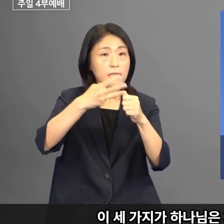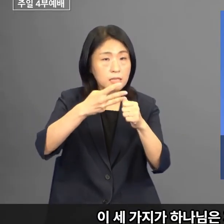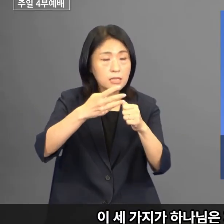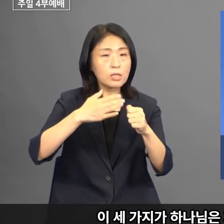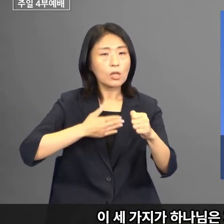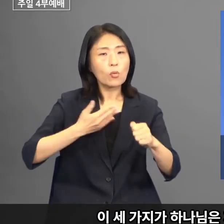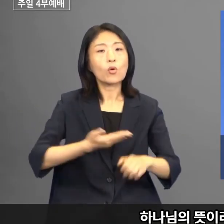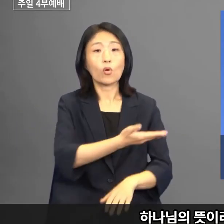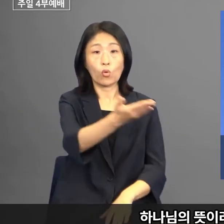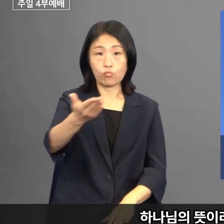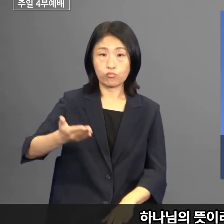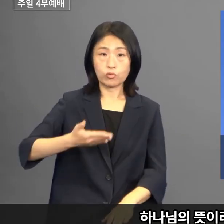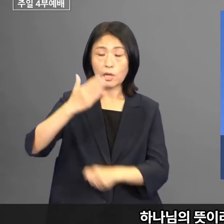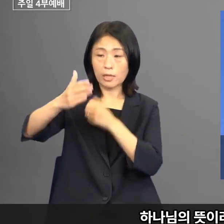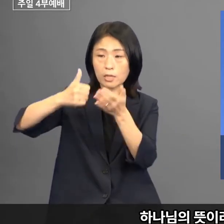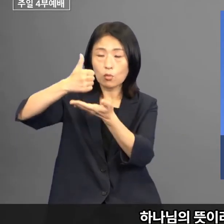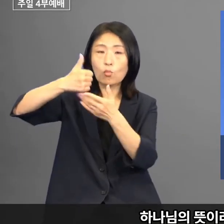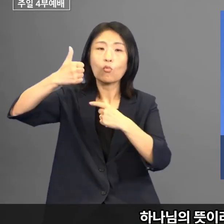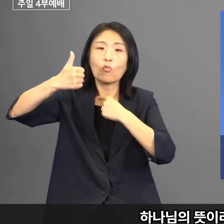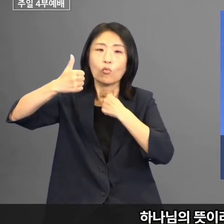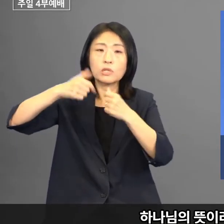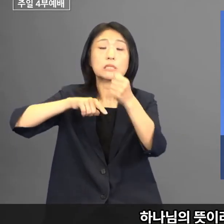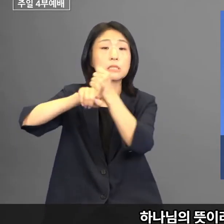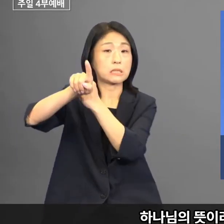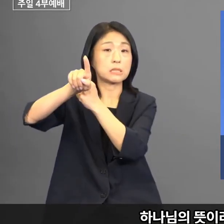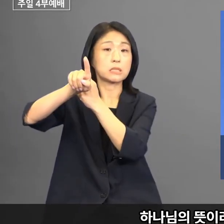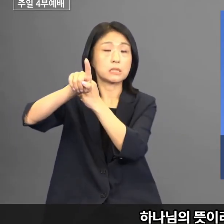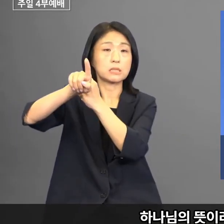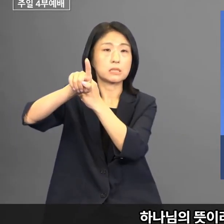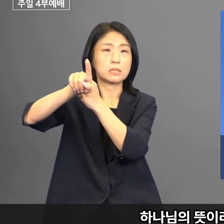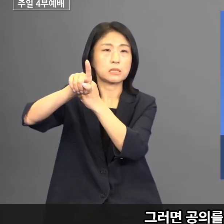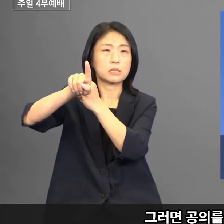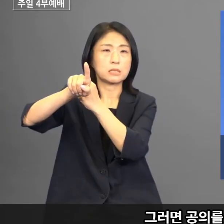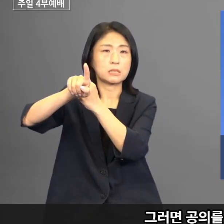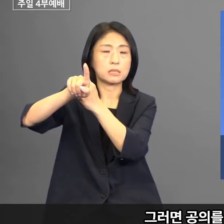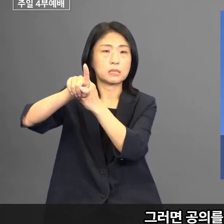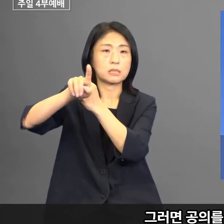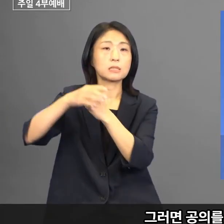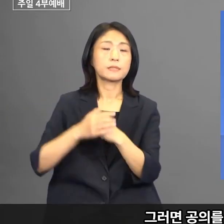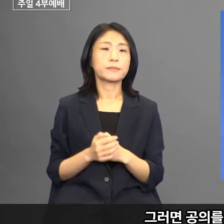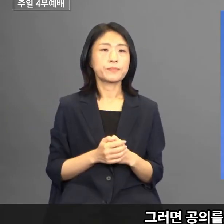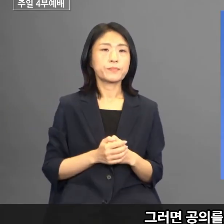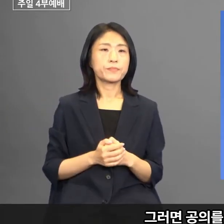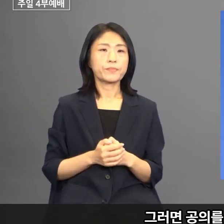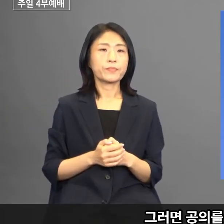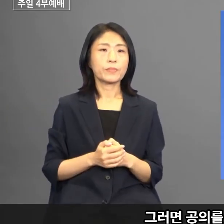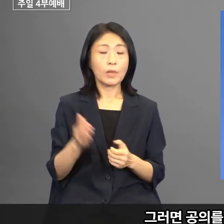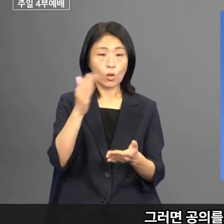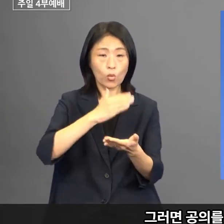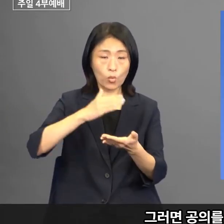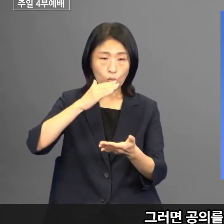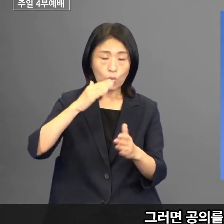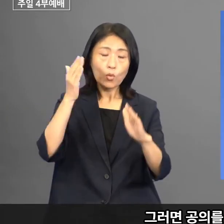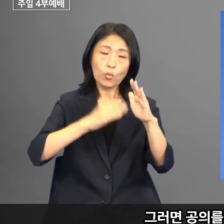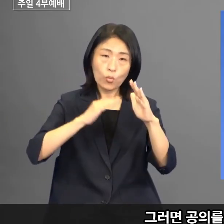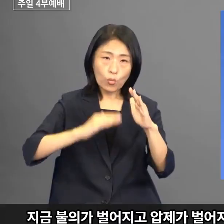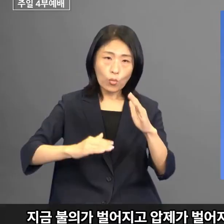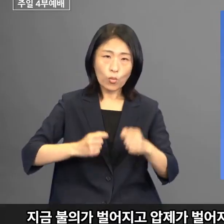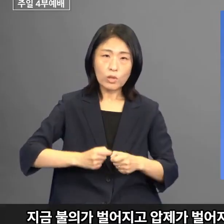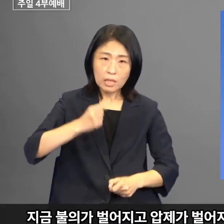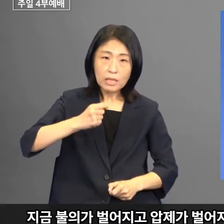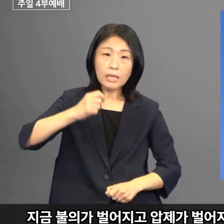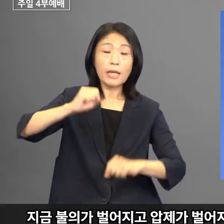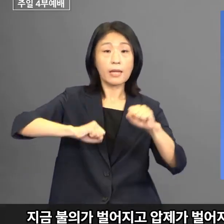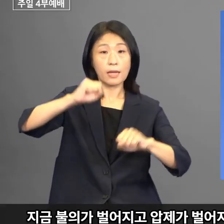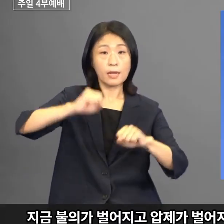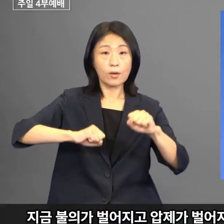여러분에게 원하시는 하나님의 뜻이라고 하는 것이라면, 자, 그러면 공의를 행한다고 했을 때